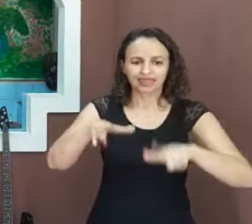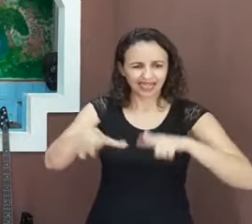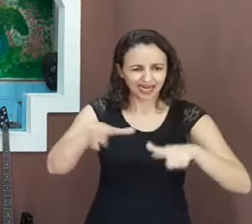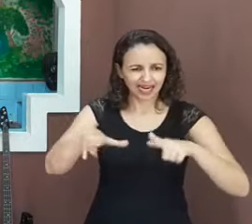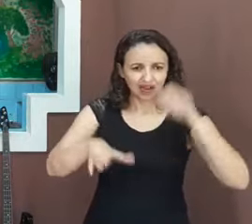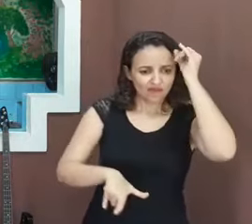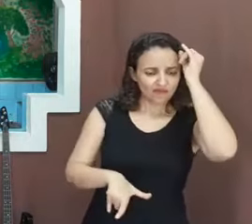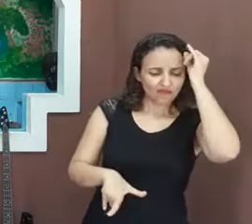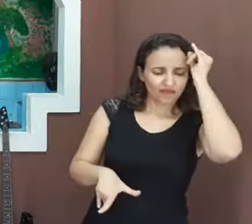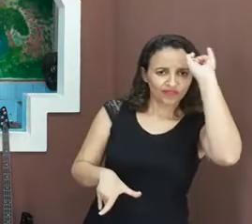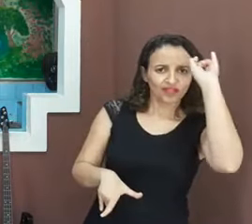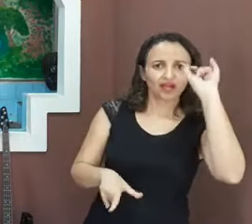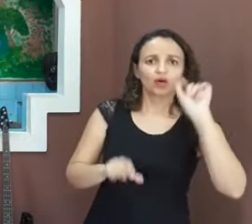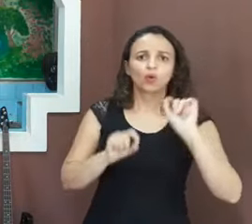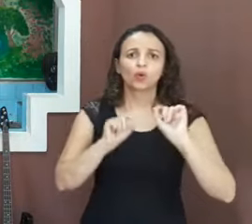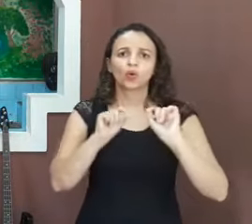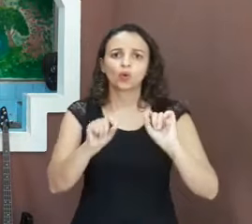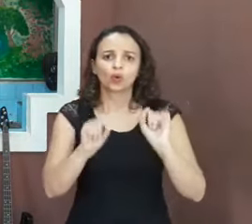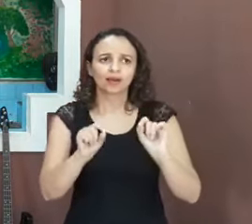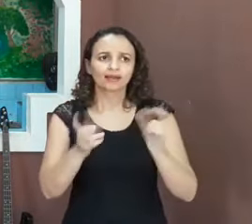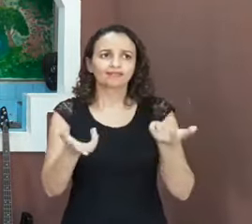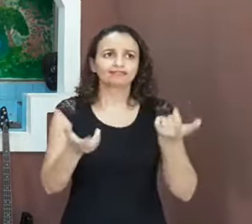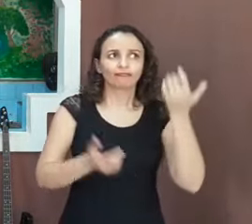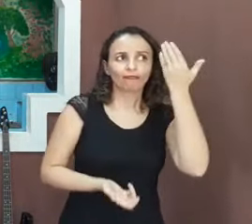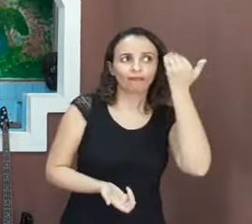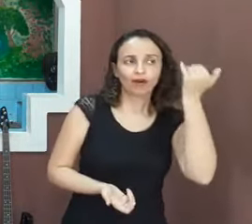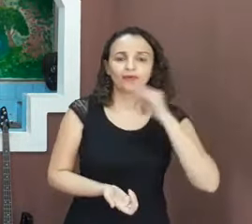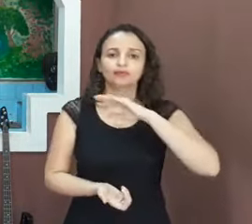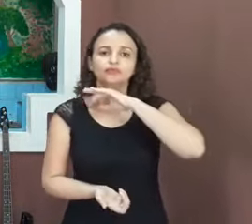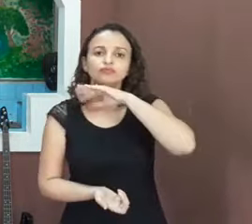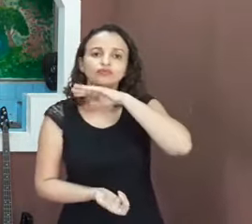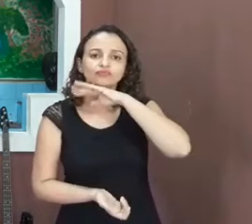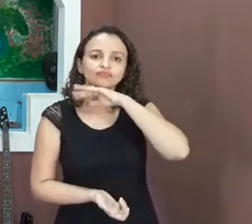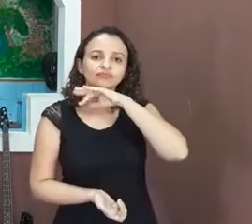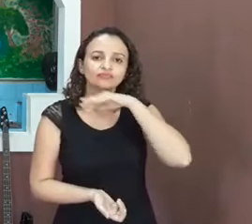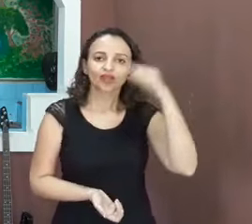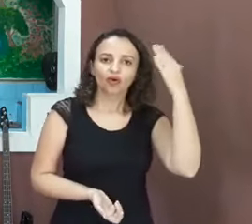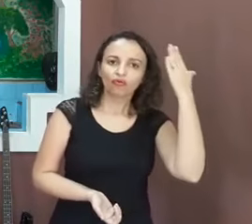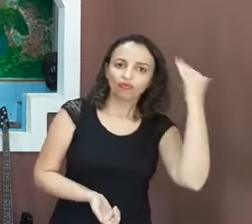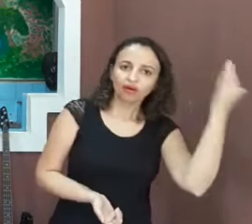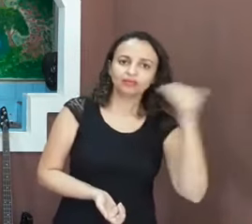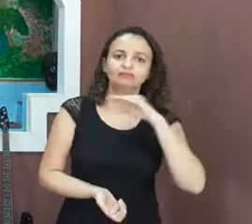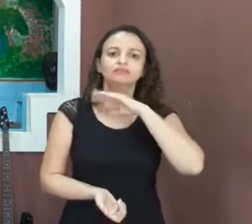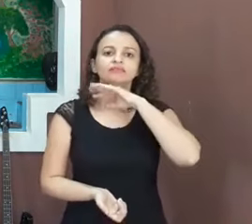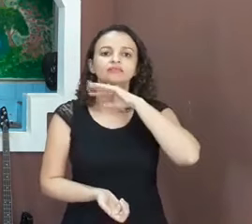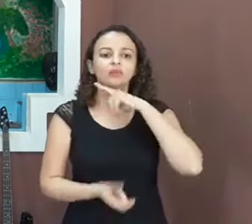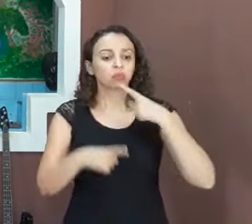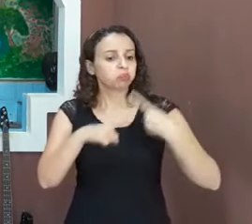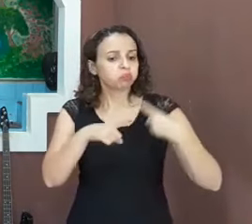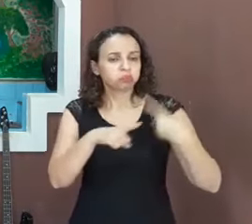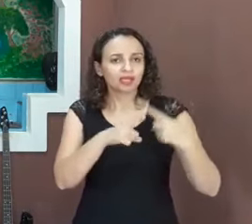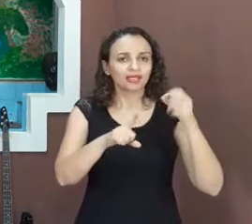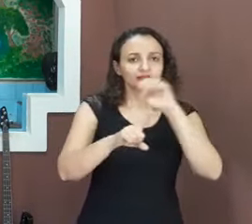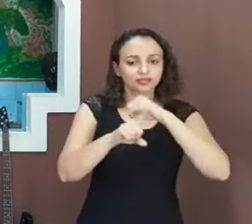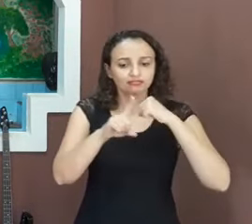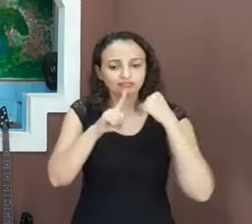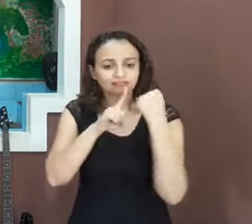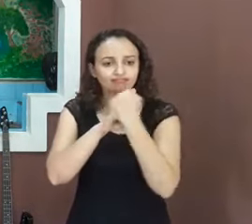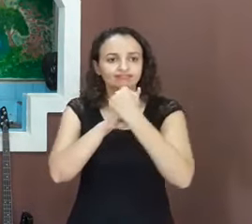os cristãos a má reputação, por deixar de viver à altura dos padrões da sociedade que